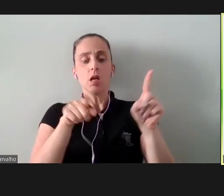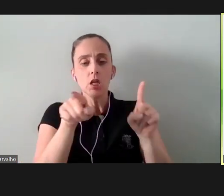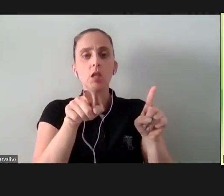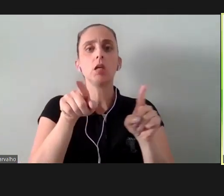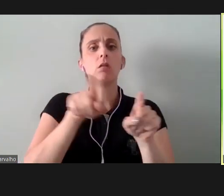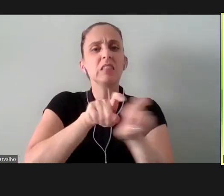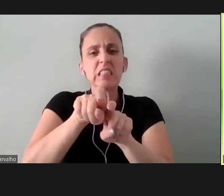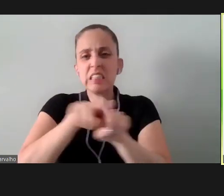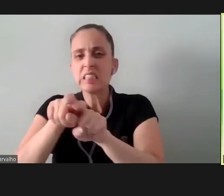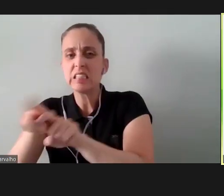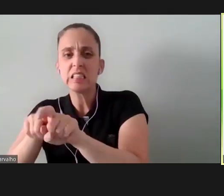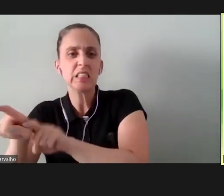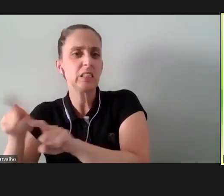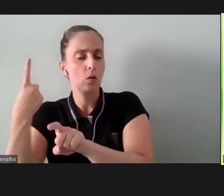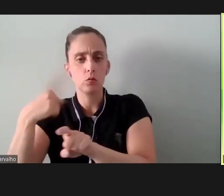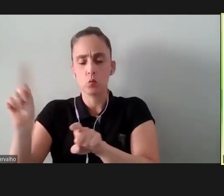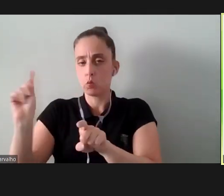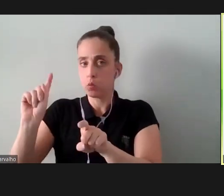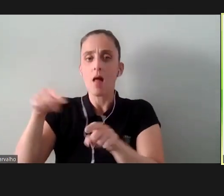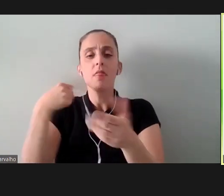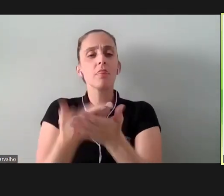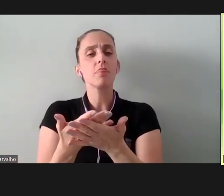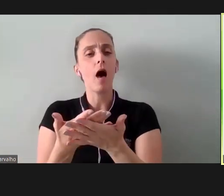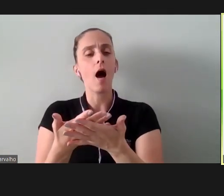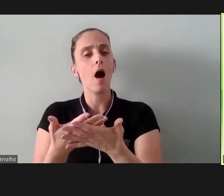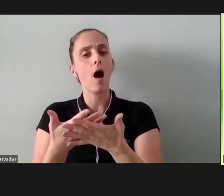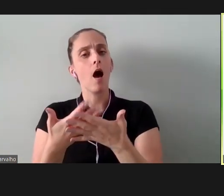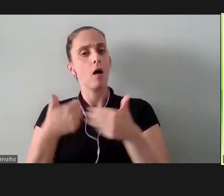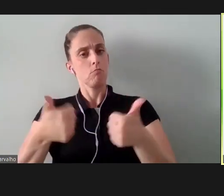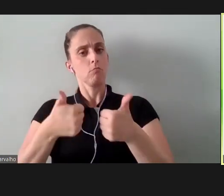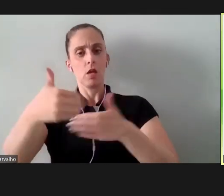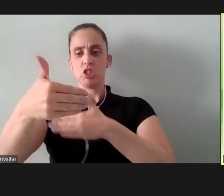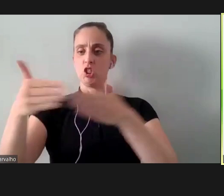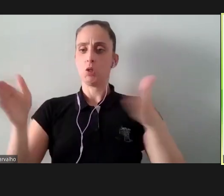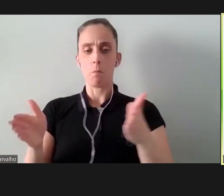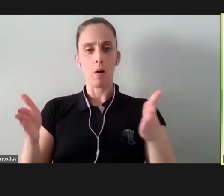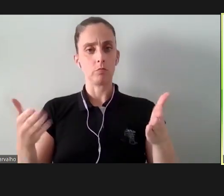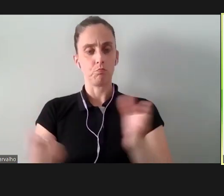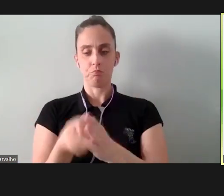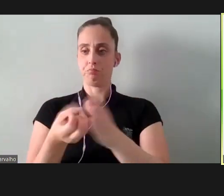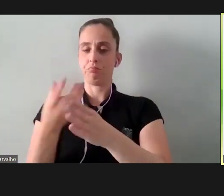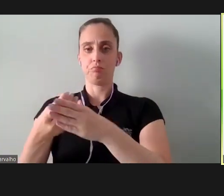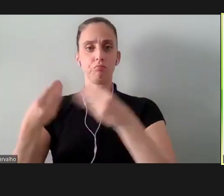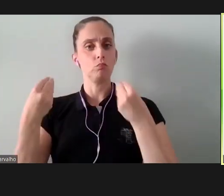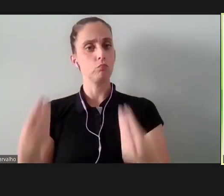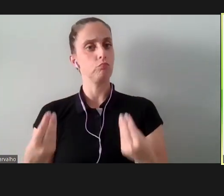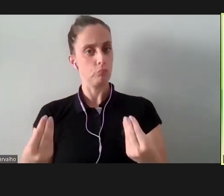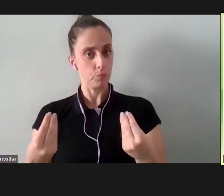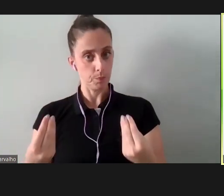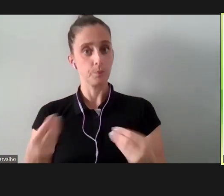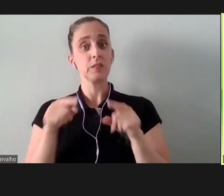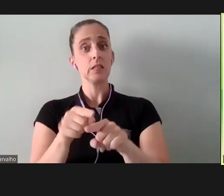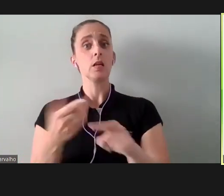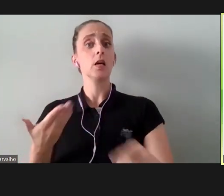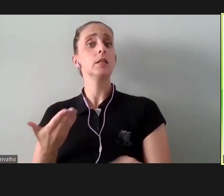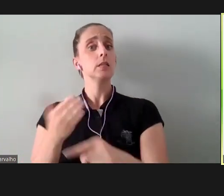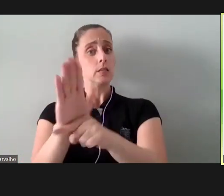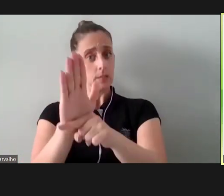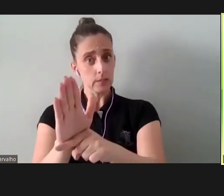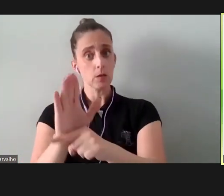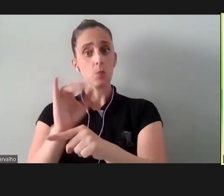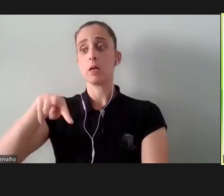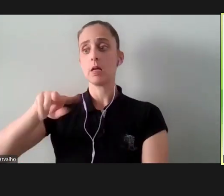com estas entidades, traz conforto para que possa haver um espaço de cocriação. Este é um exemplo em que o